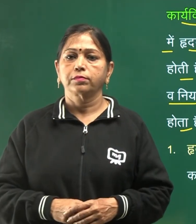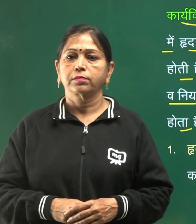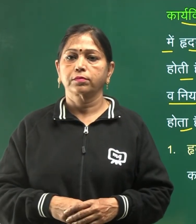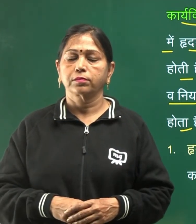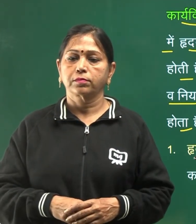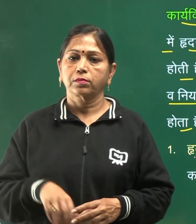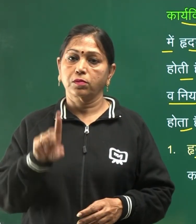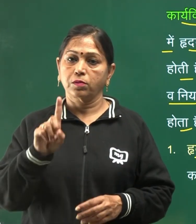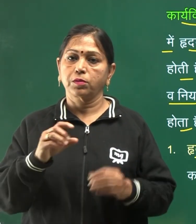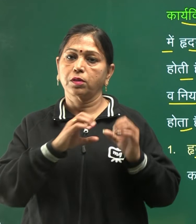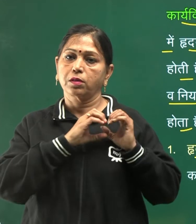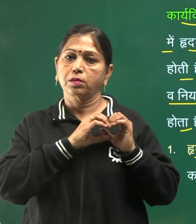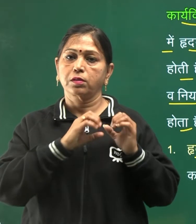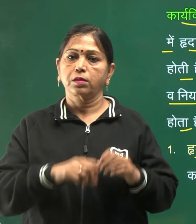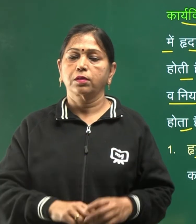नंबर 1, हृदय